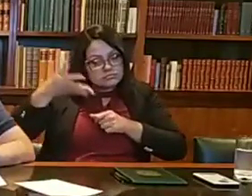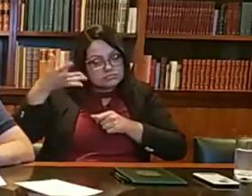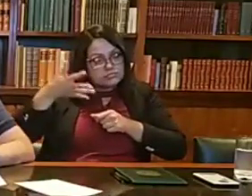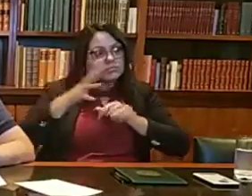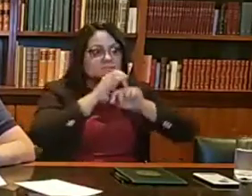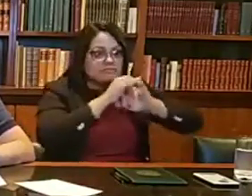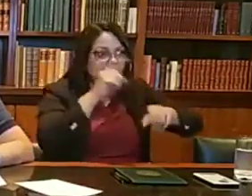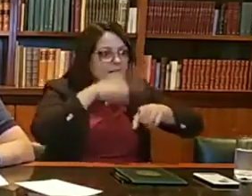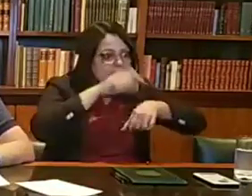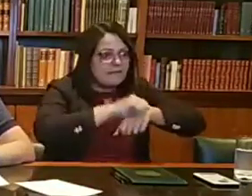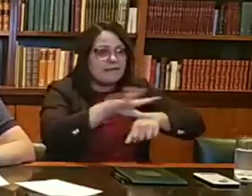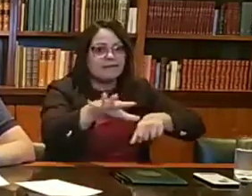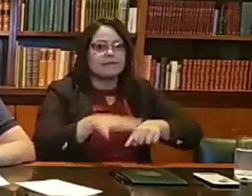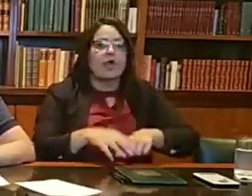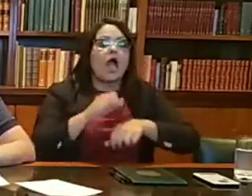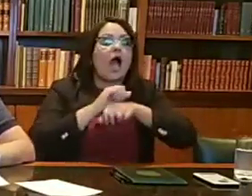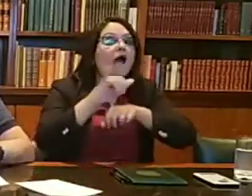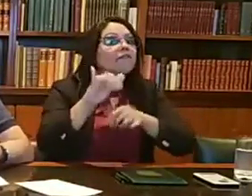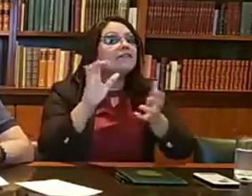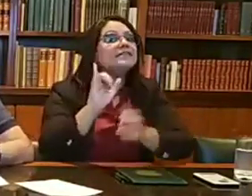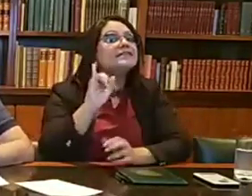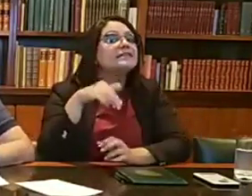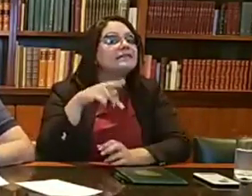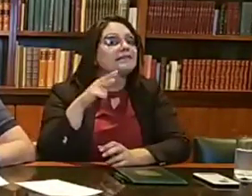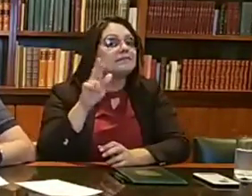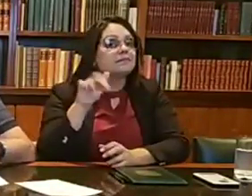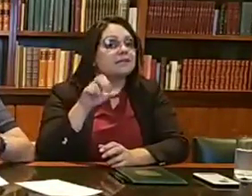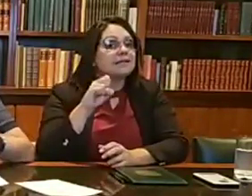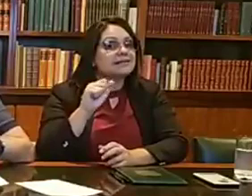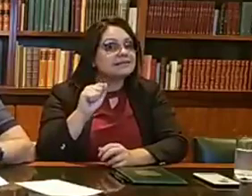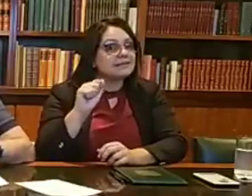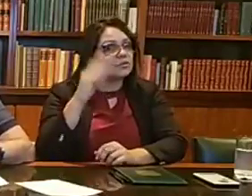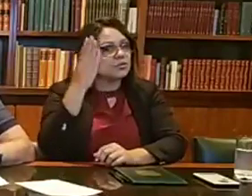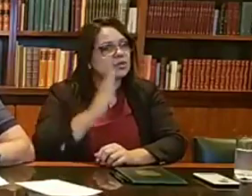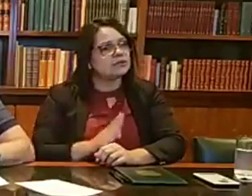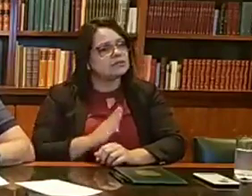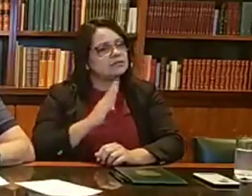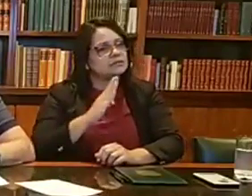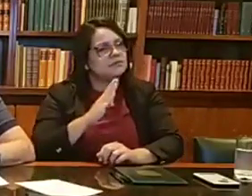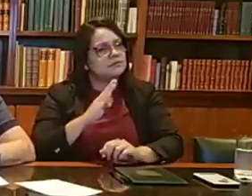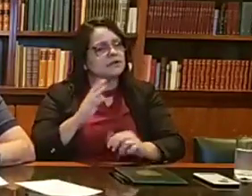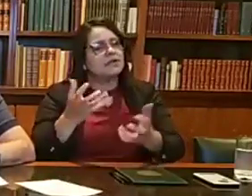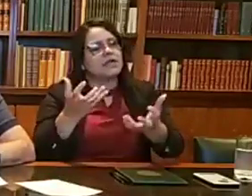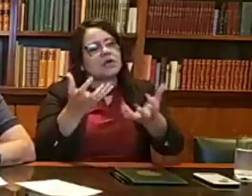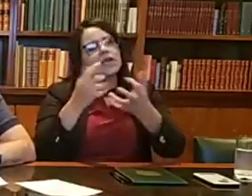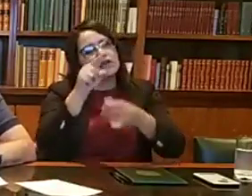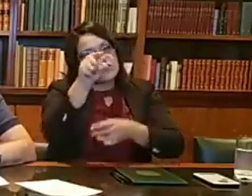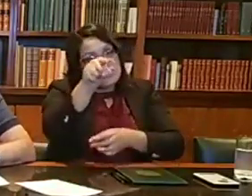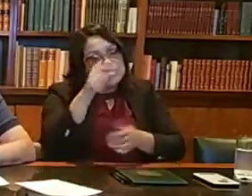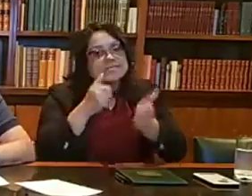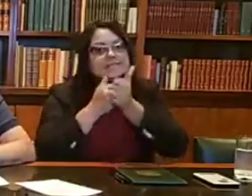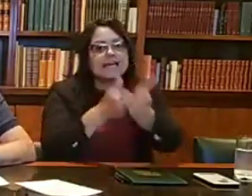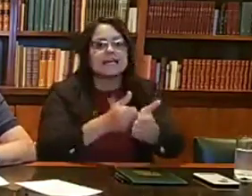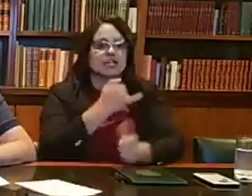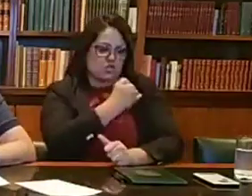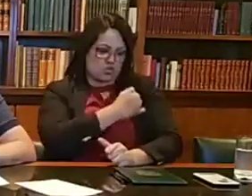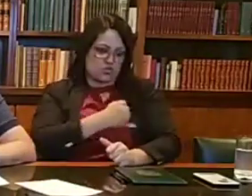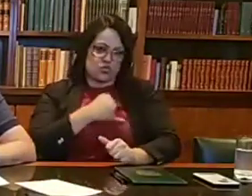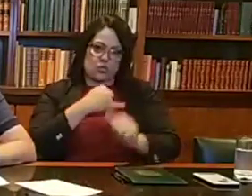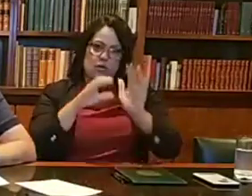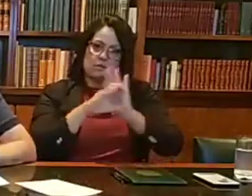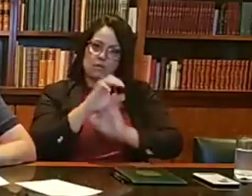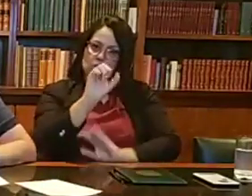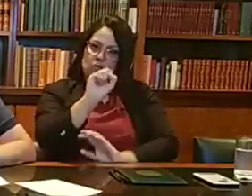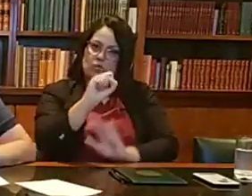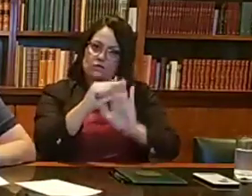E um recado para a imprensa brasileira, sério, né? Como eu gostaria que vocês seguissem João 8:32.